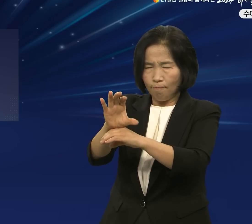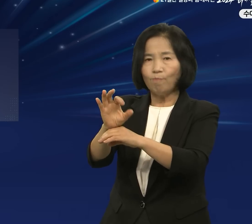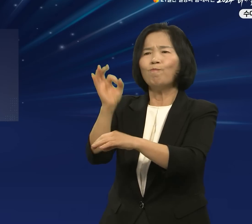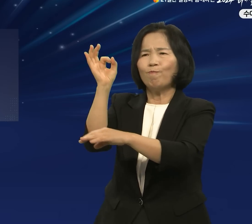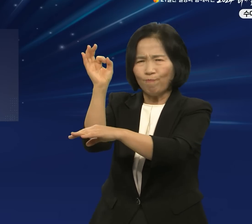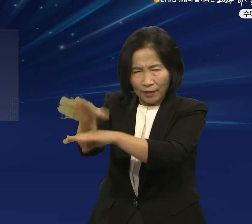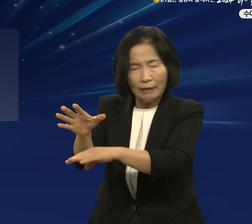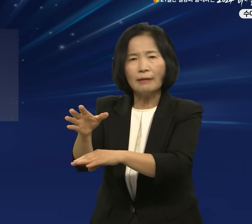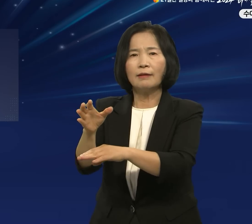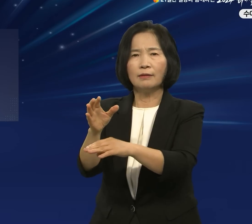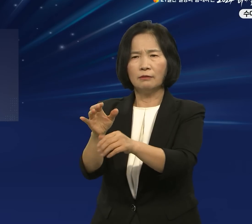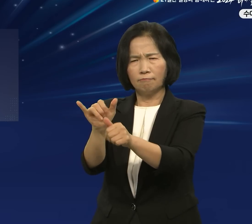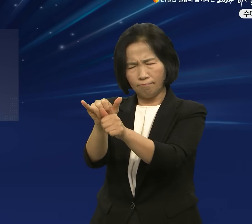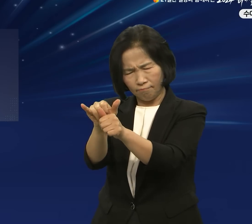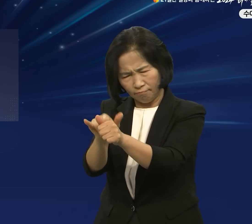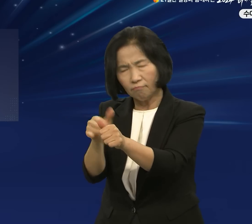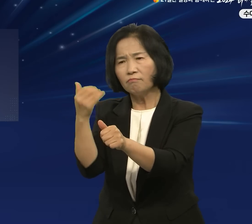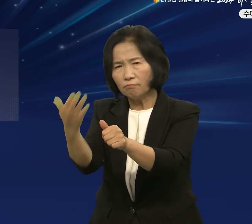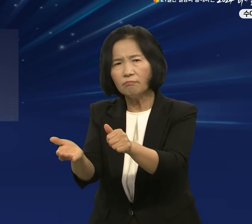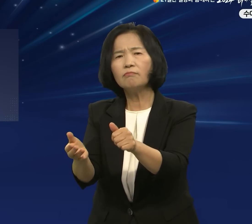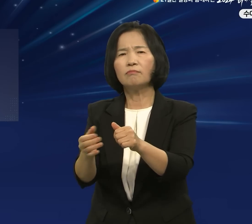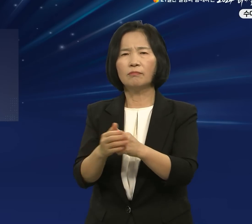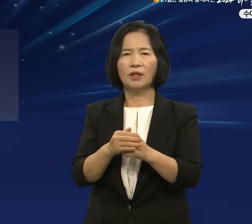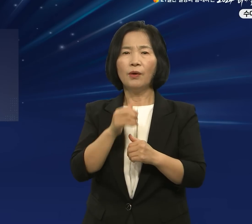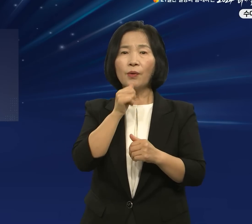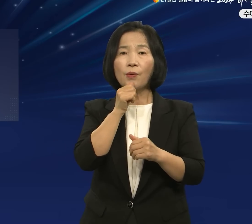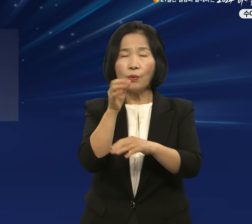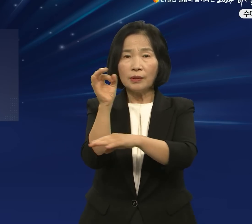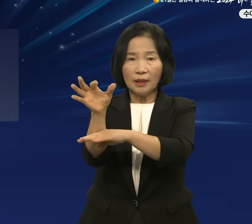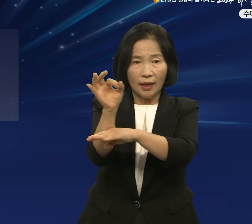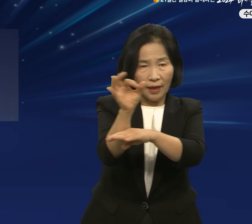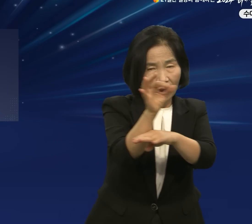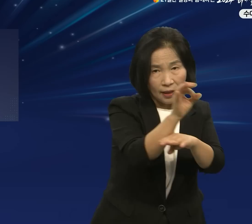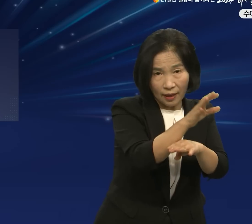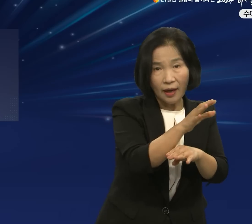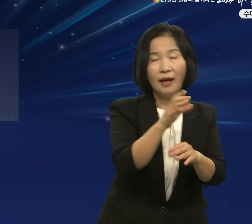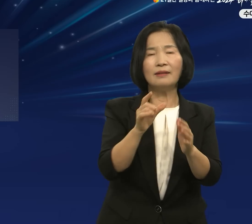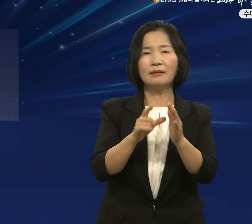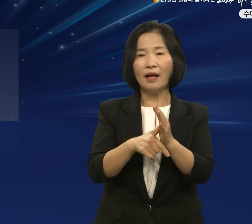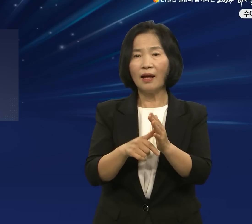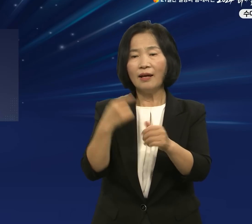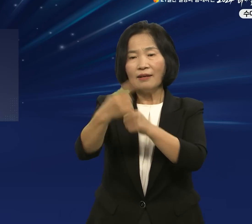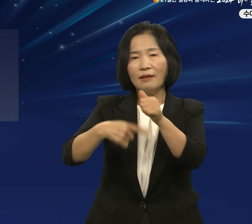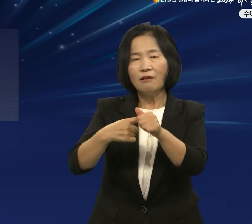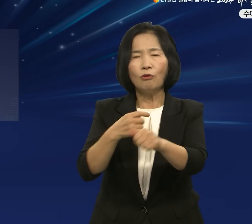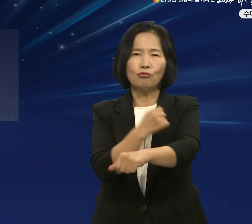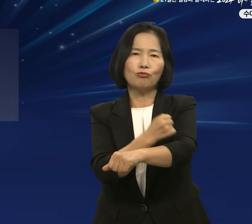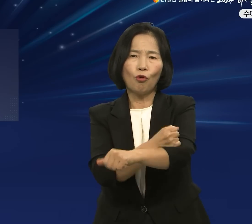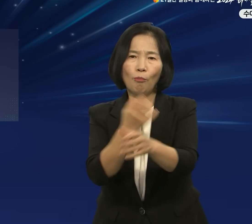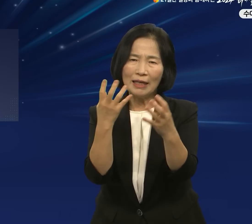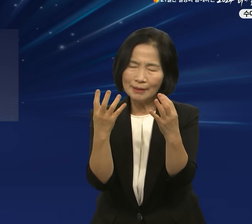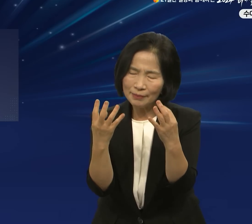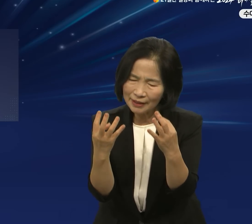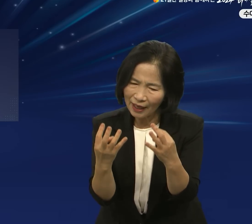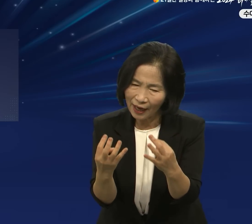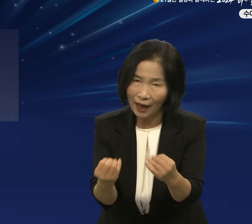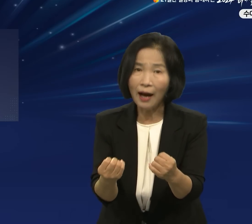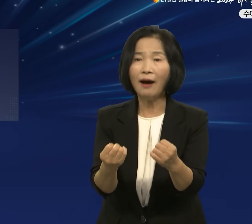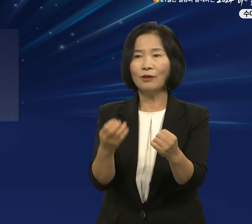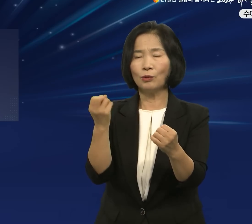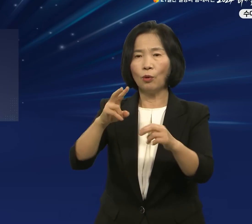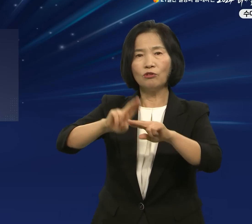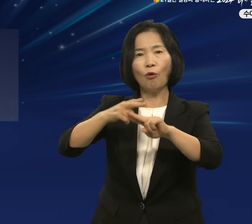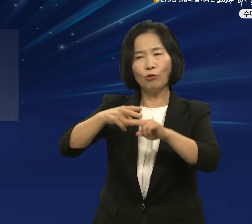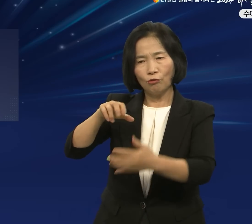드리고, 또 콩을 수매할 때는 1년 동안 농사 지어 주셔서 감사하다고 선물도